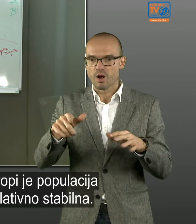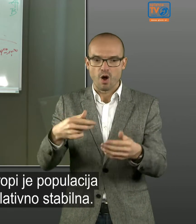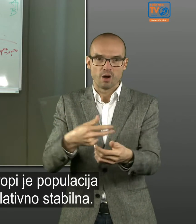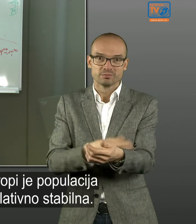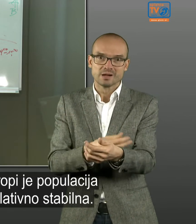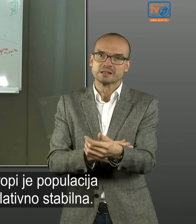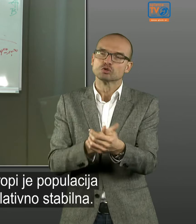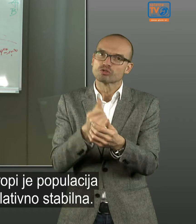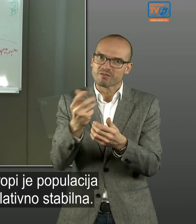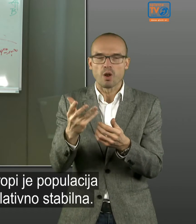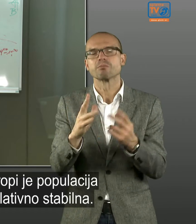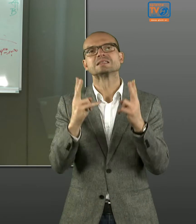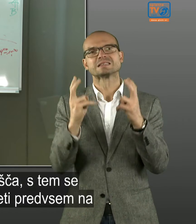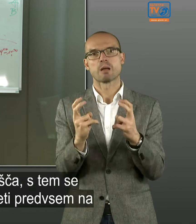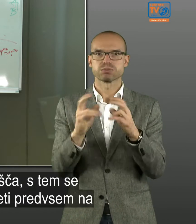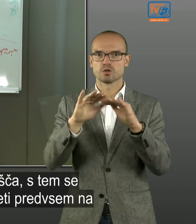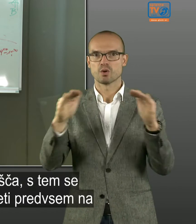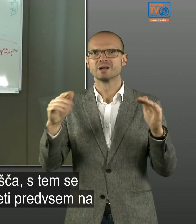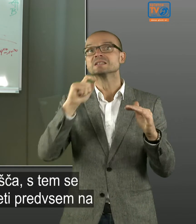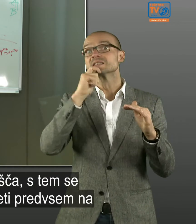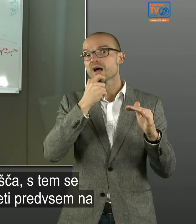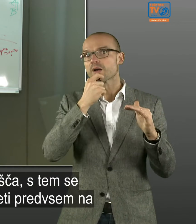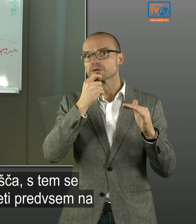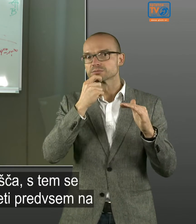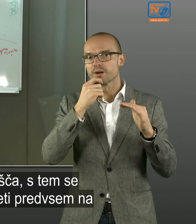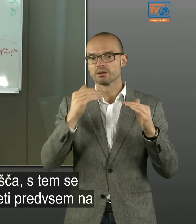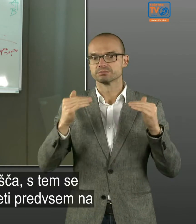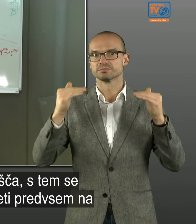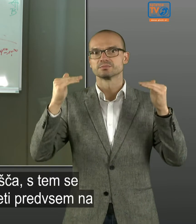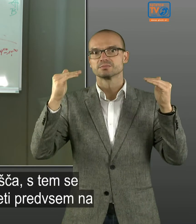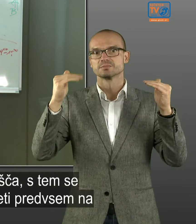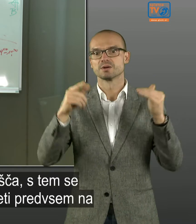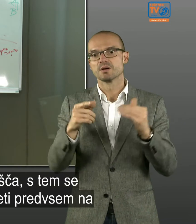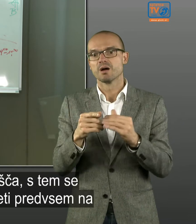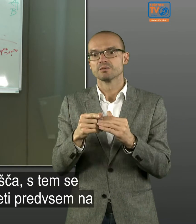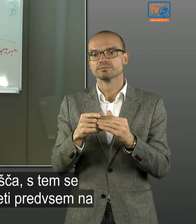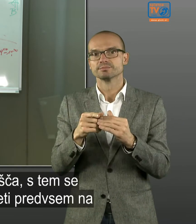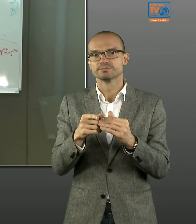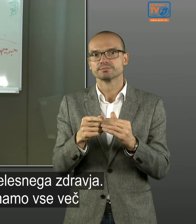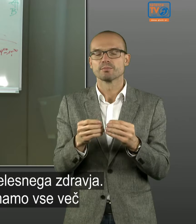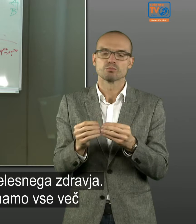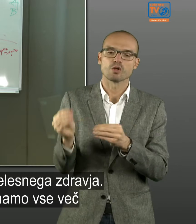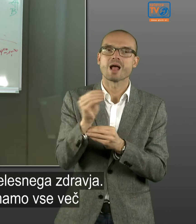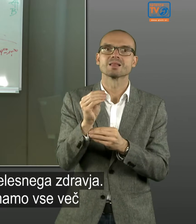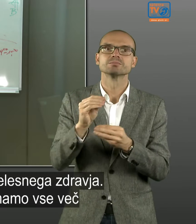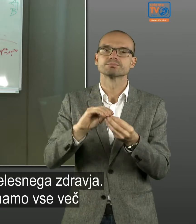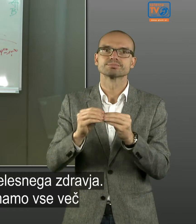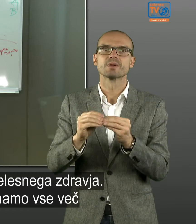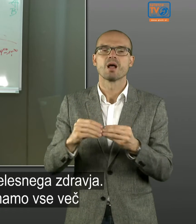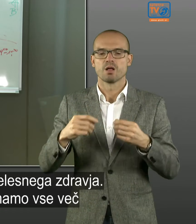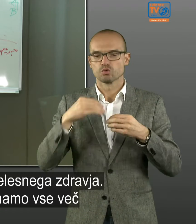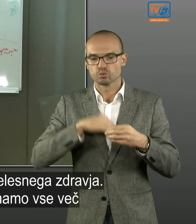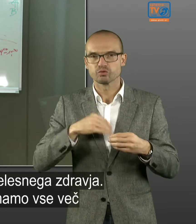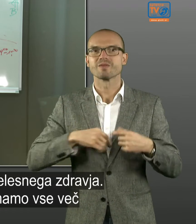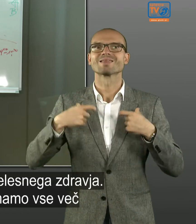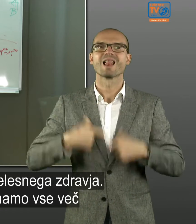relativno stabilna, njihova starost narašča, s tem se pojavljajo dodatni zapleti, predvsem na področju duševnega in